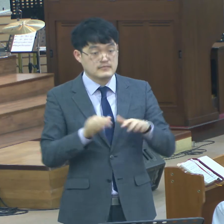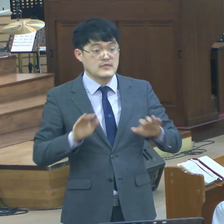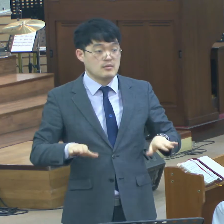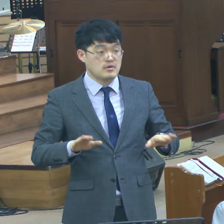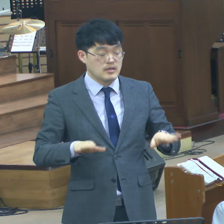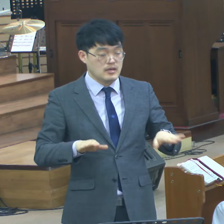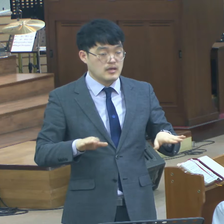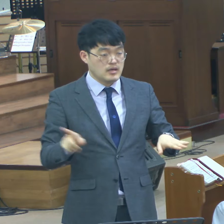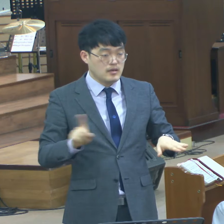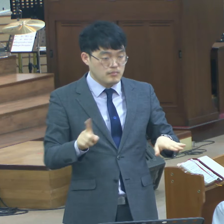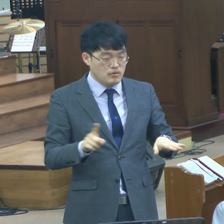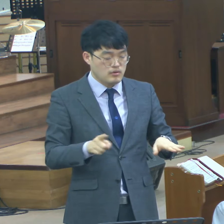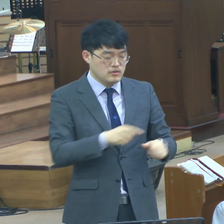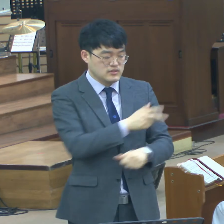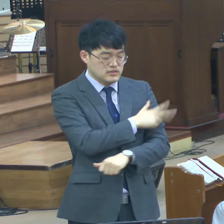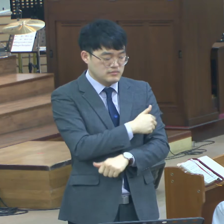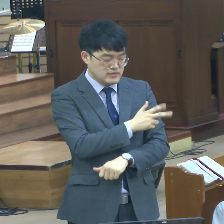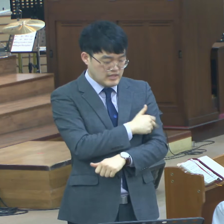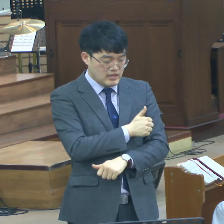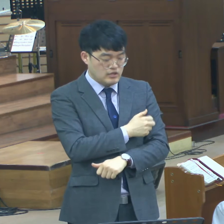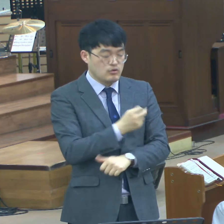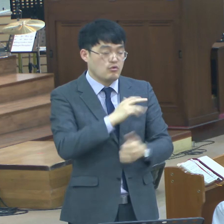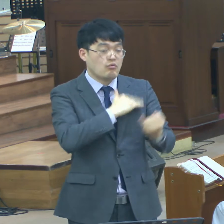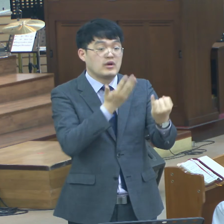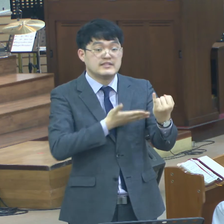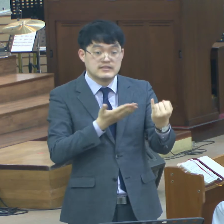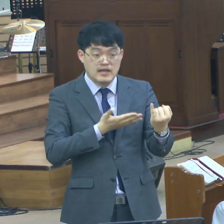이번에 임직 받으실 분 30여 분에게 제가